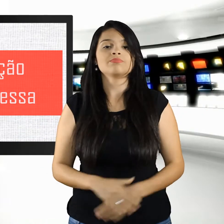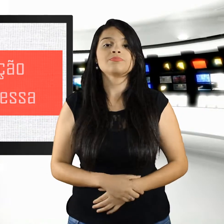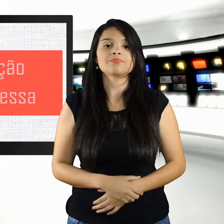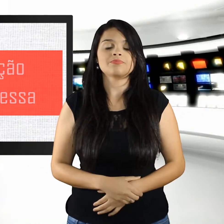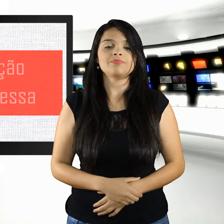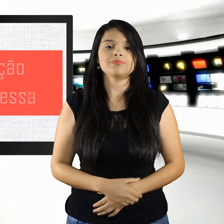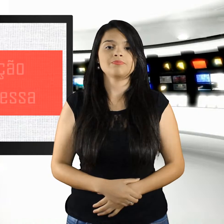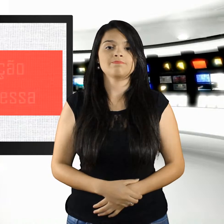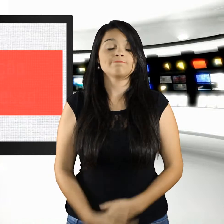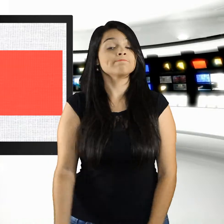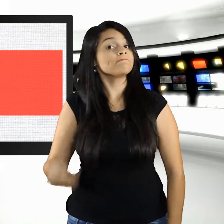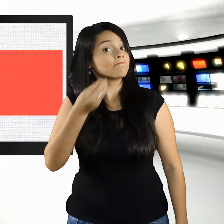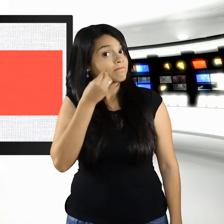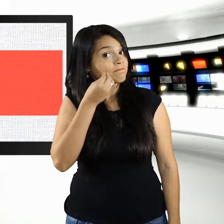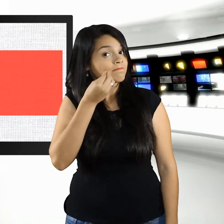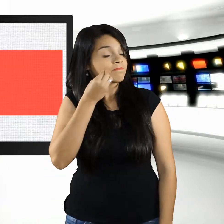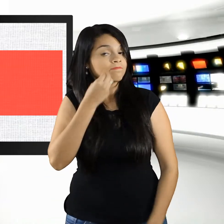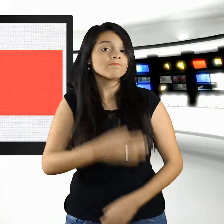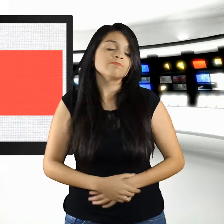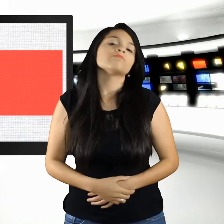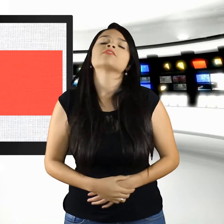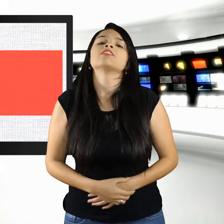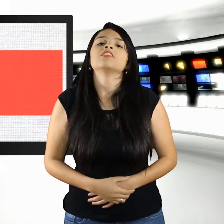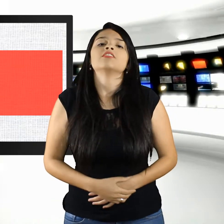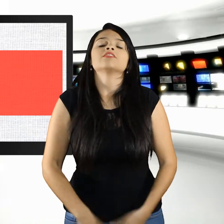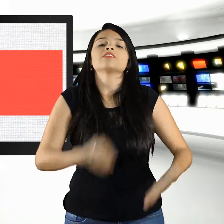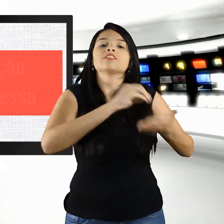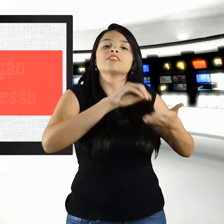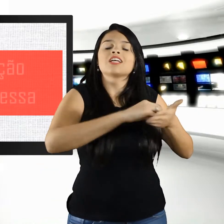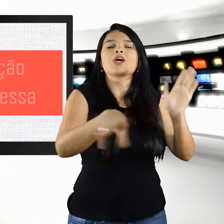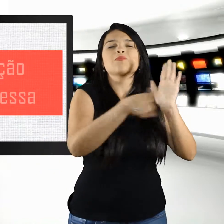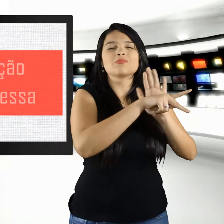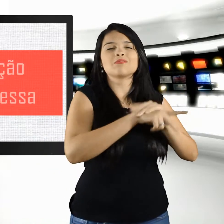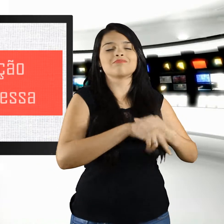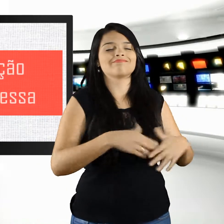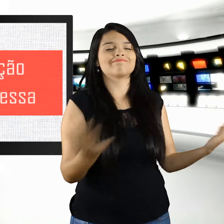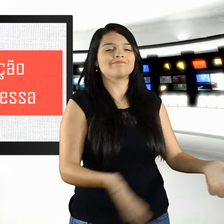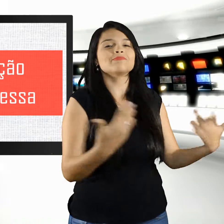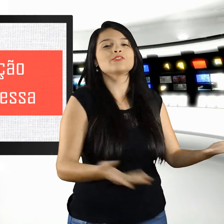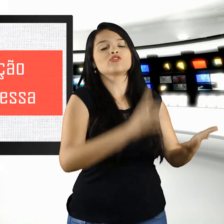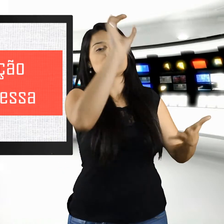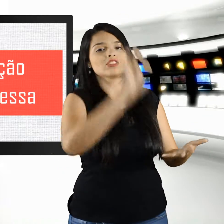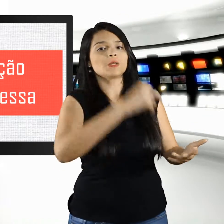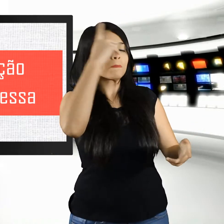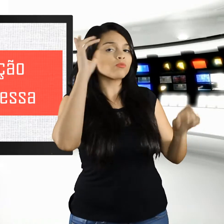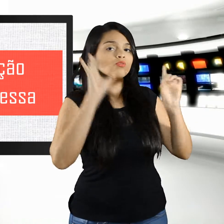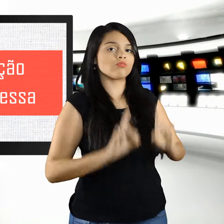Aposta. De acordo com o secretário nacional de Promoção dos Direitos da Pessoa com Deficiência da Secretaria de Direitos Humanos